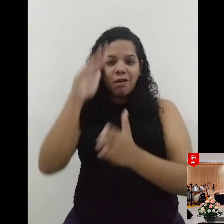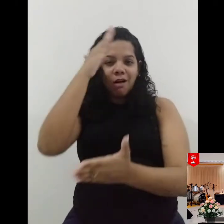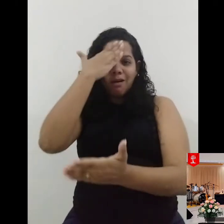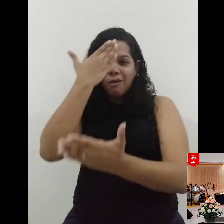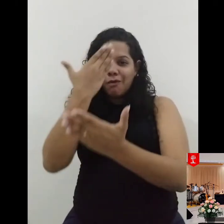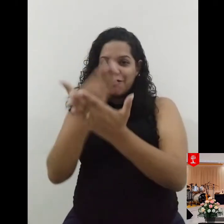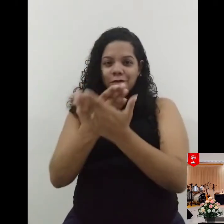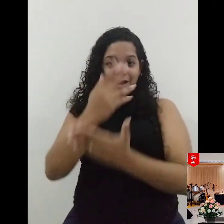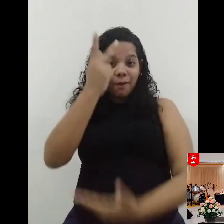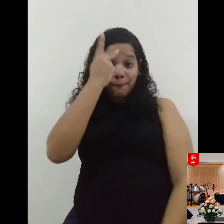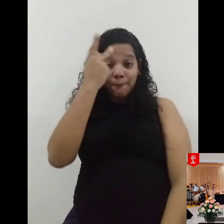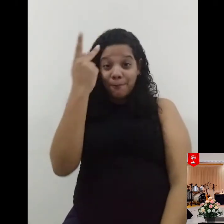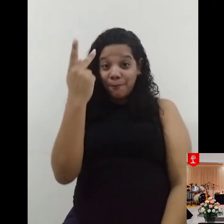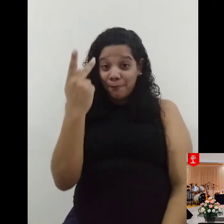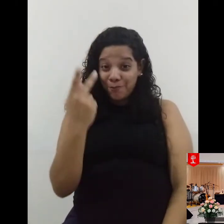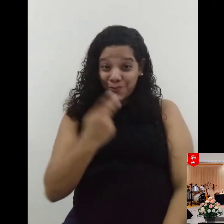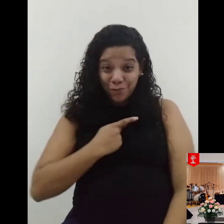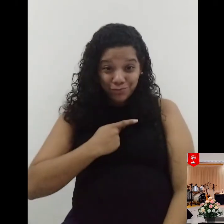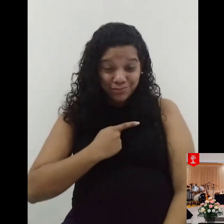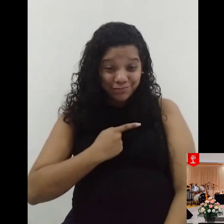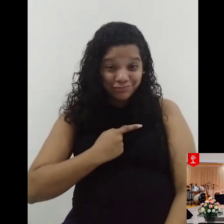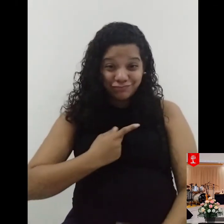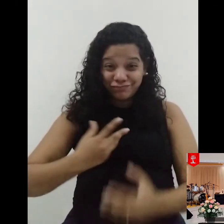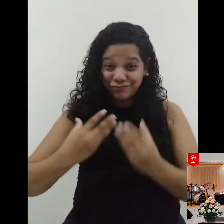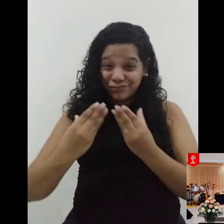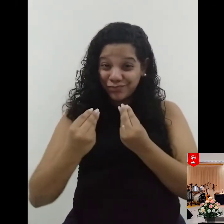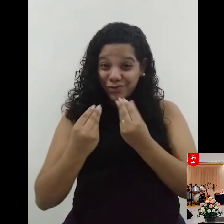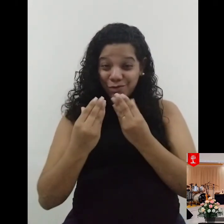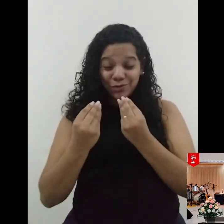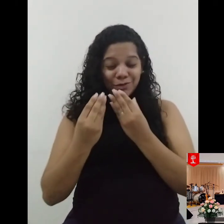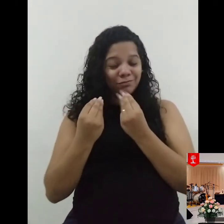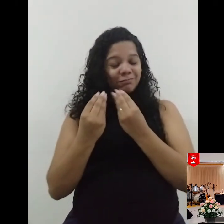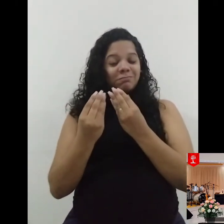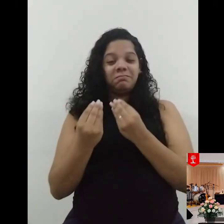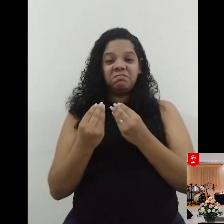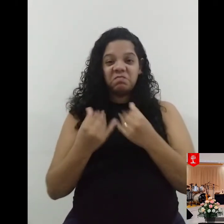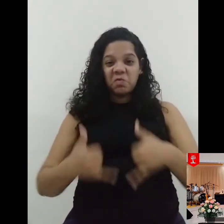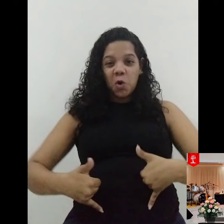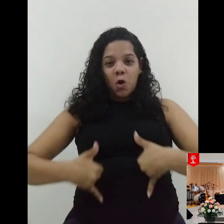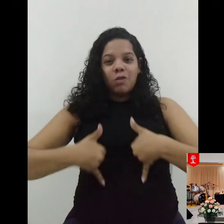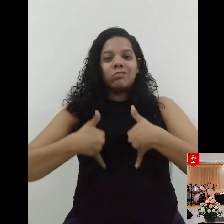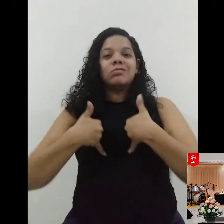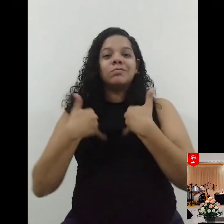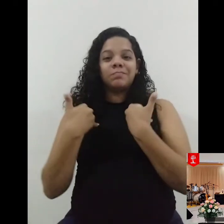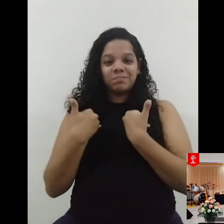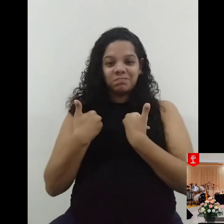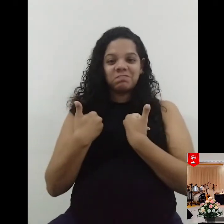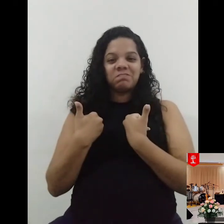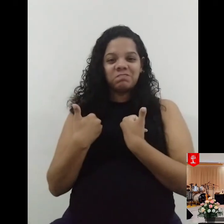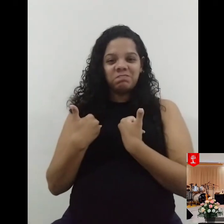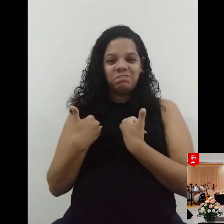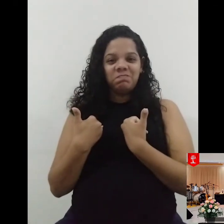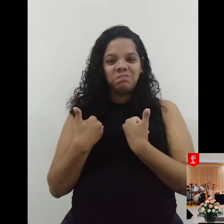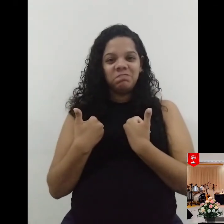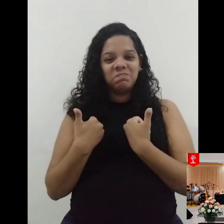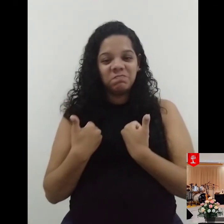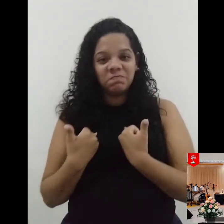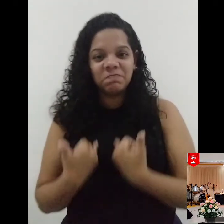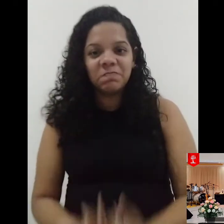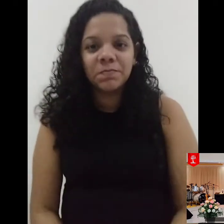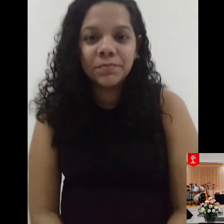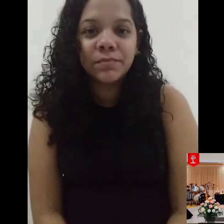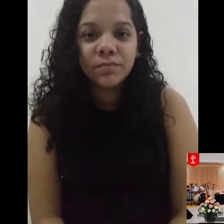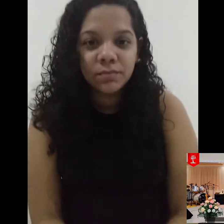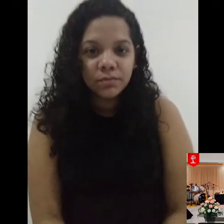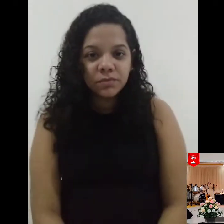para as pessoas que de fato tinha esses adjetivos, e essas pessoas de fato viviam de maneira desprezível, as